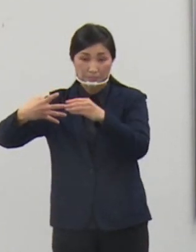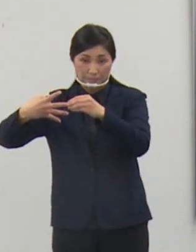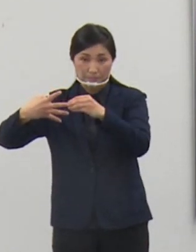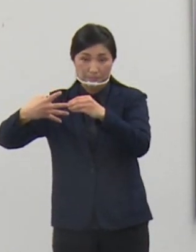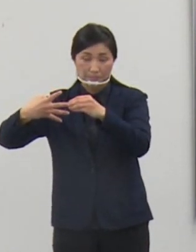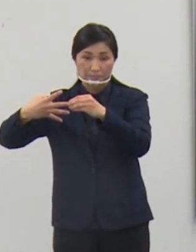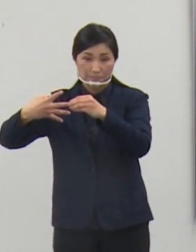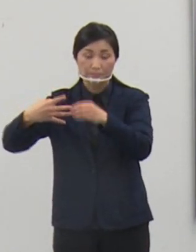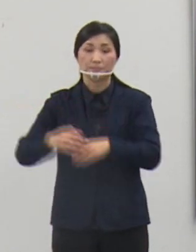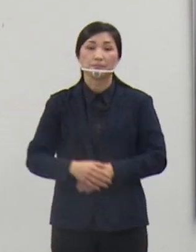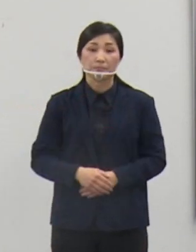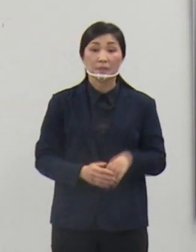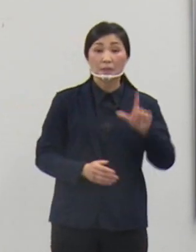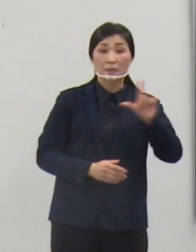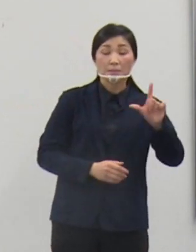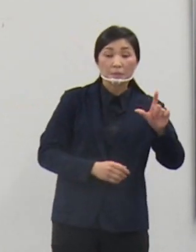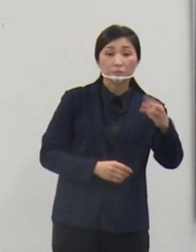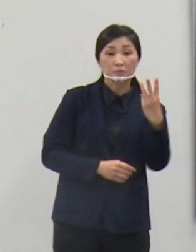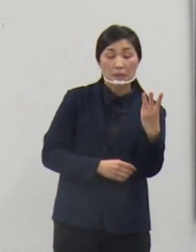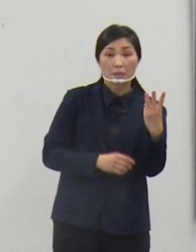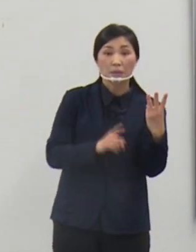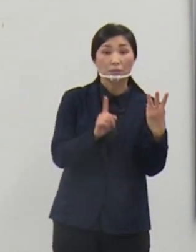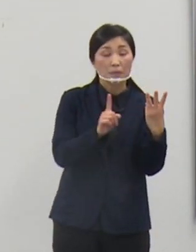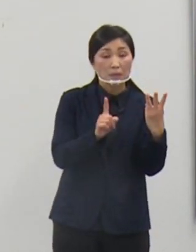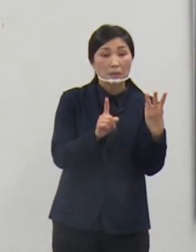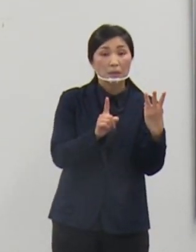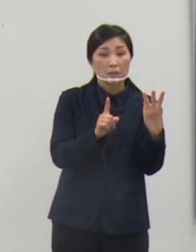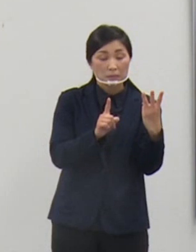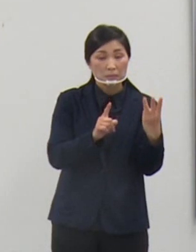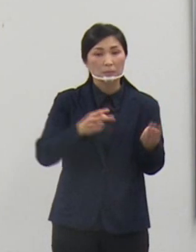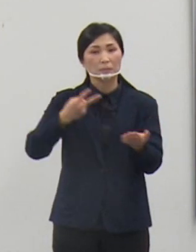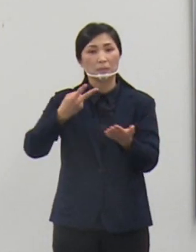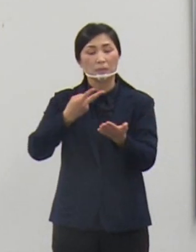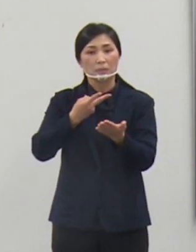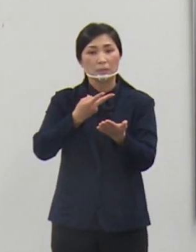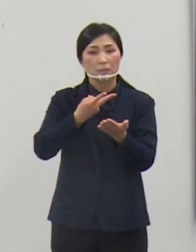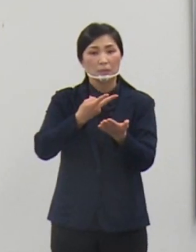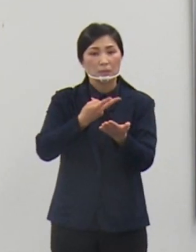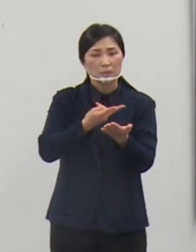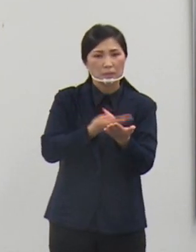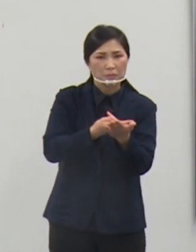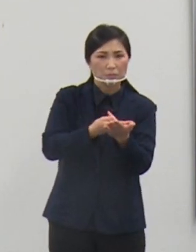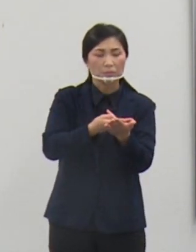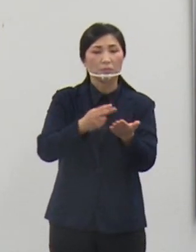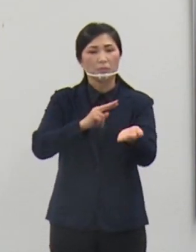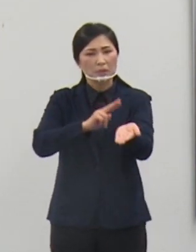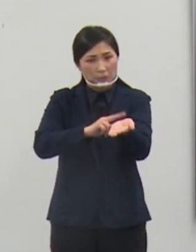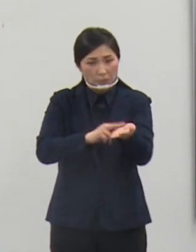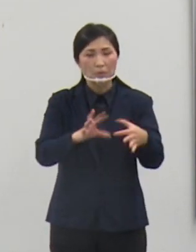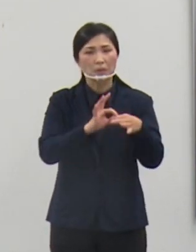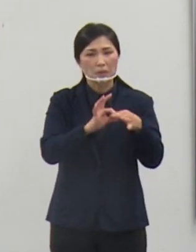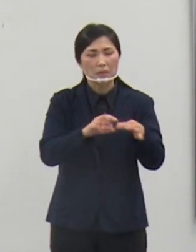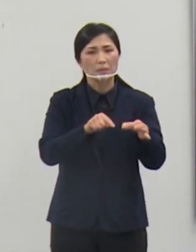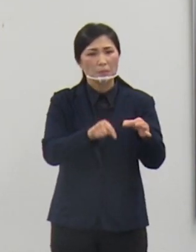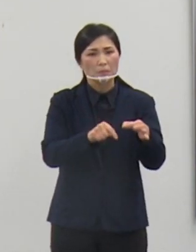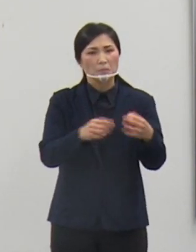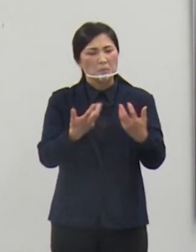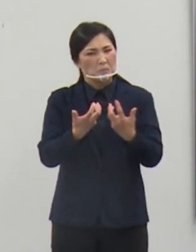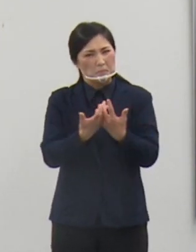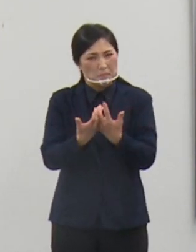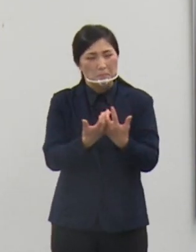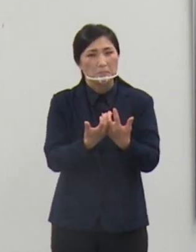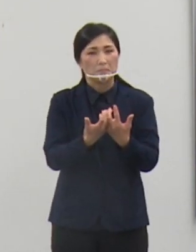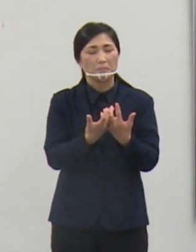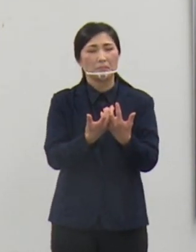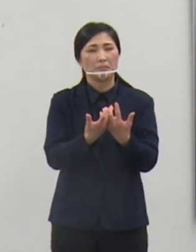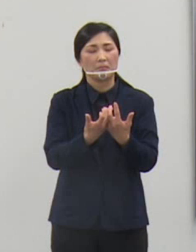レベル3は一般医療を相当制限しなければ新型コロナウイルス感染症への医療対応ができ